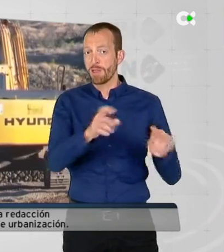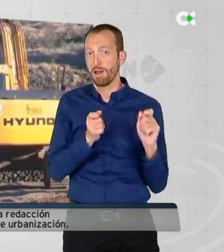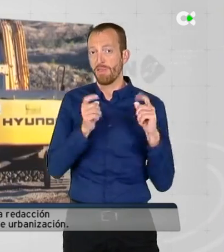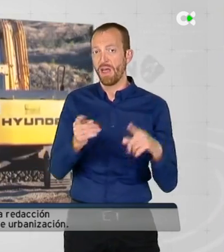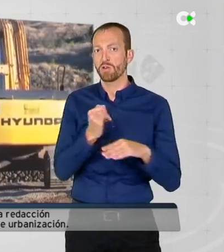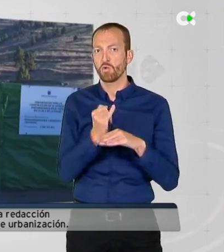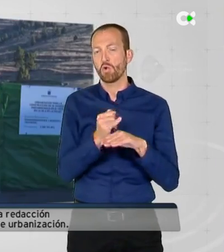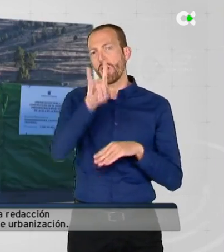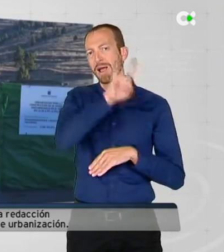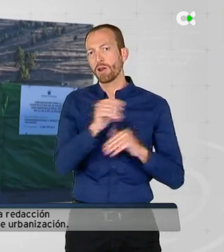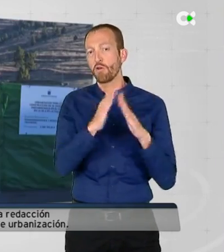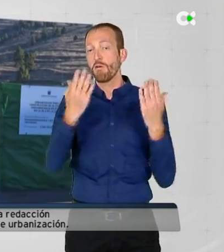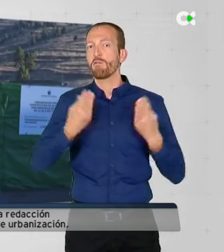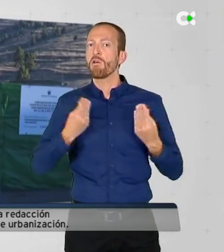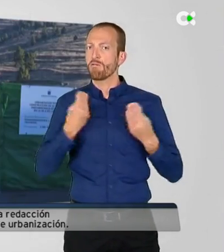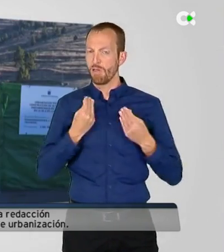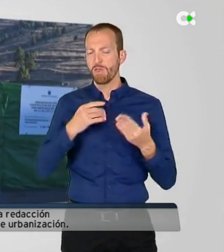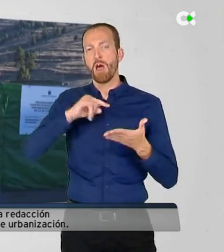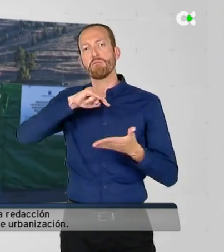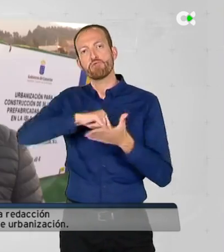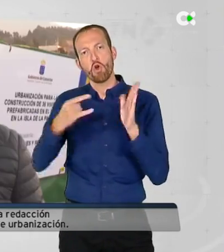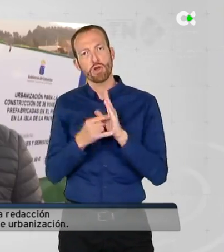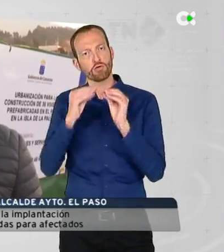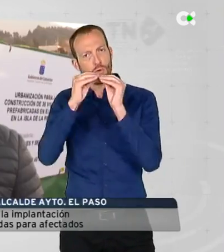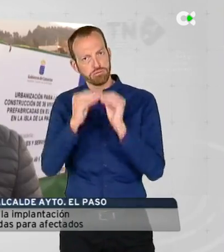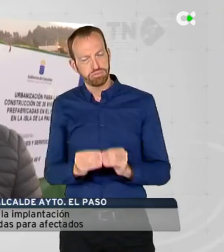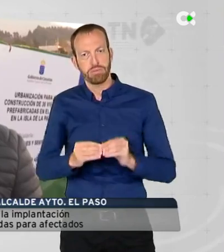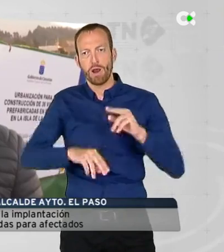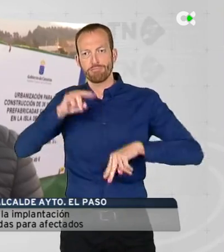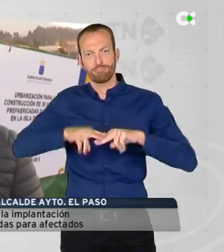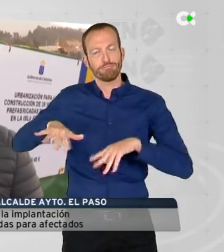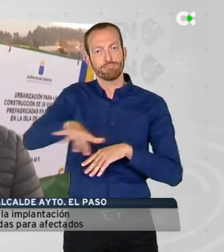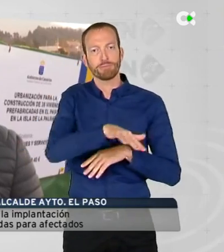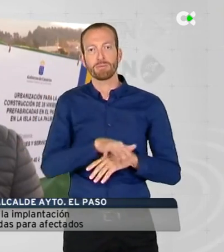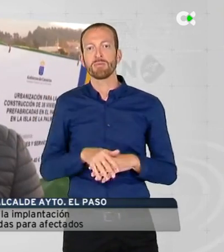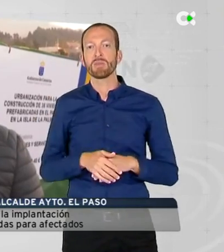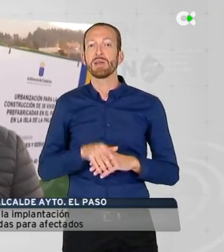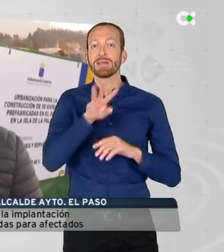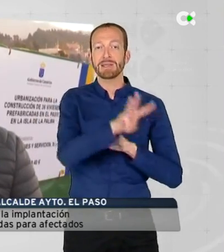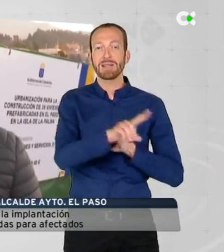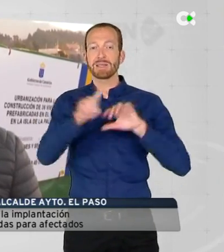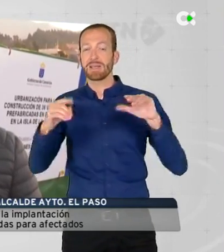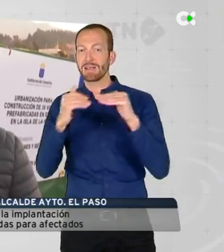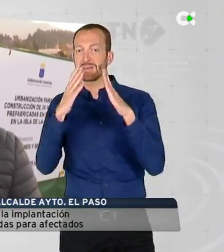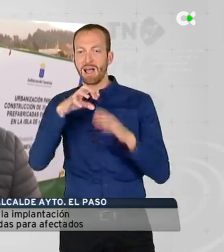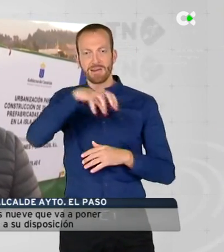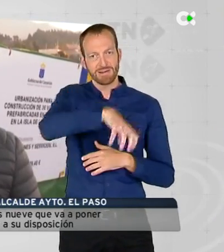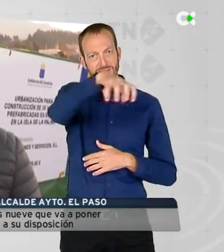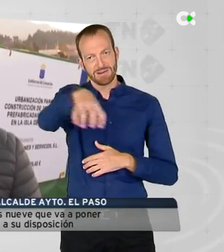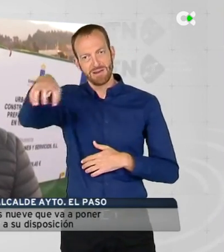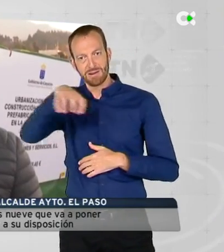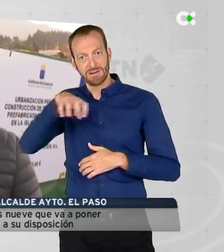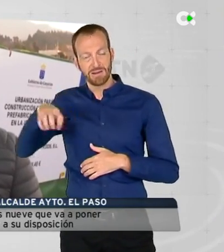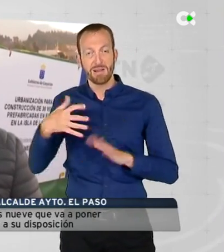de la Vivienda contrató la redacción del proyecto de urbanización. Van a permitir la implantación de esas 36 viviendas para los afectados y que